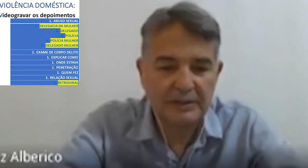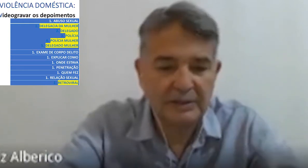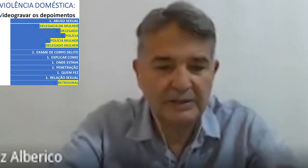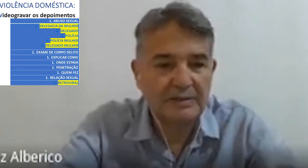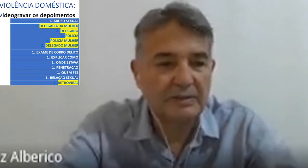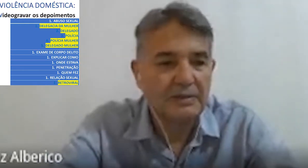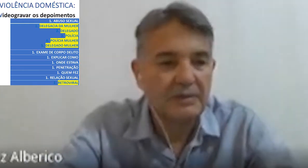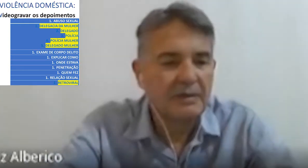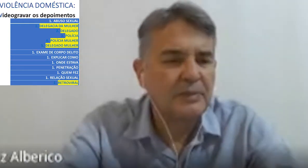polícia,